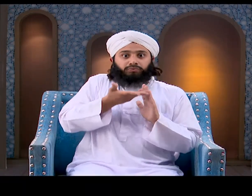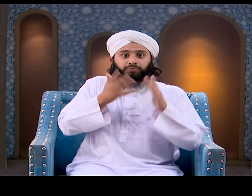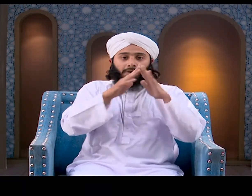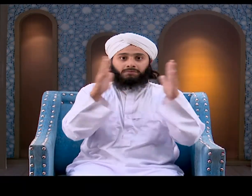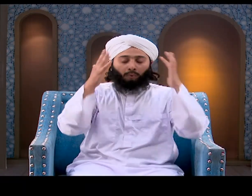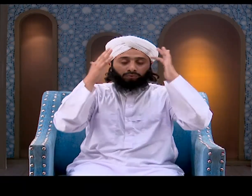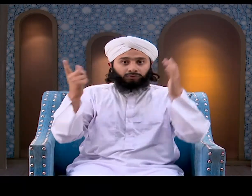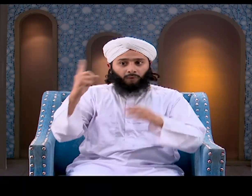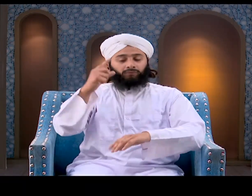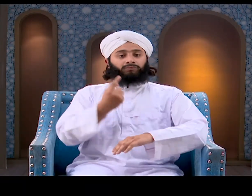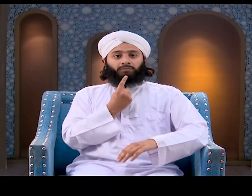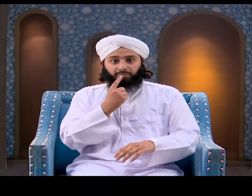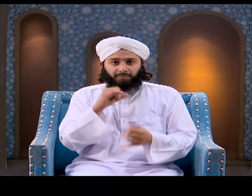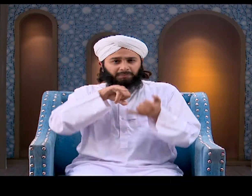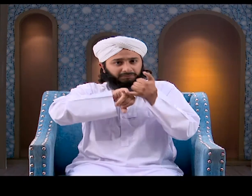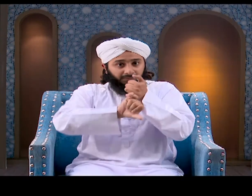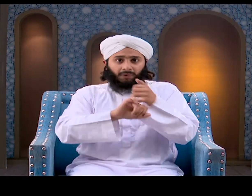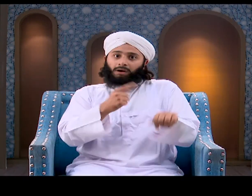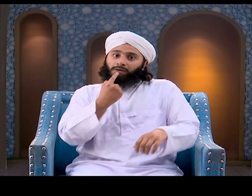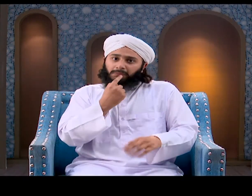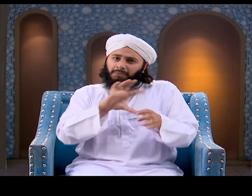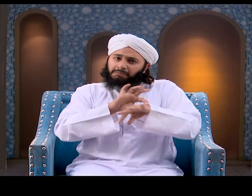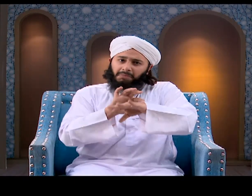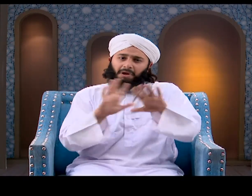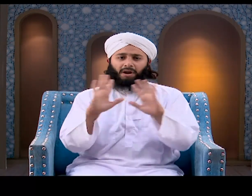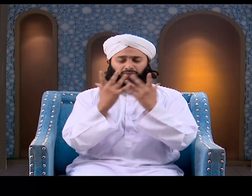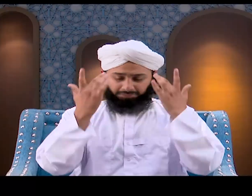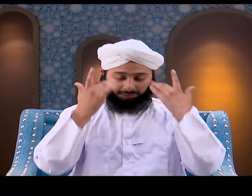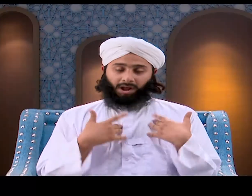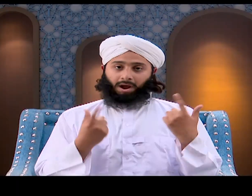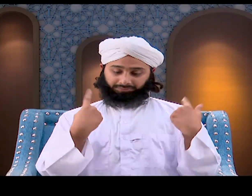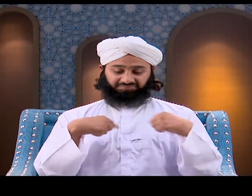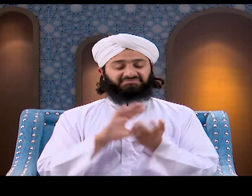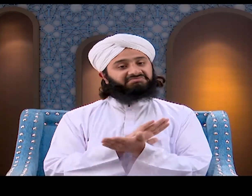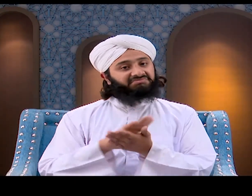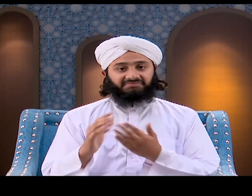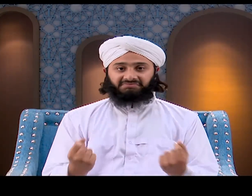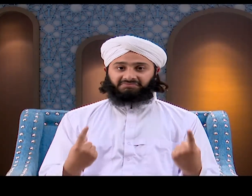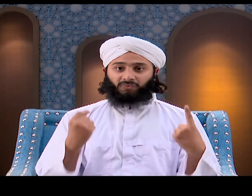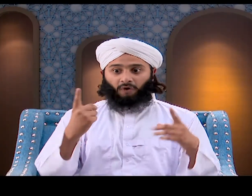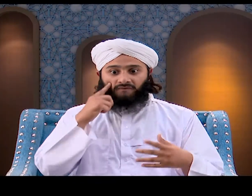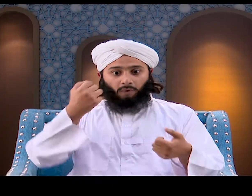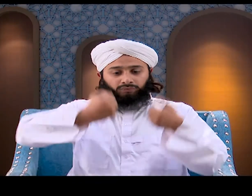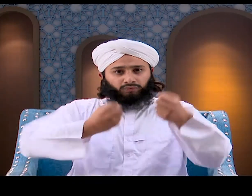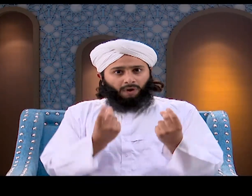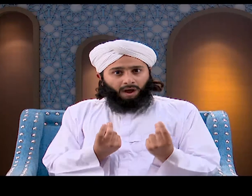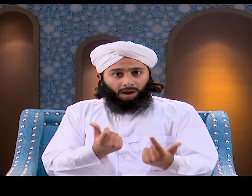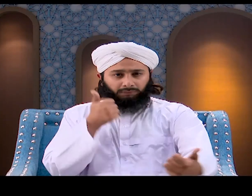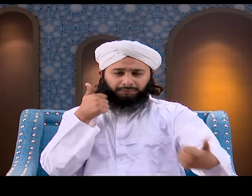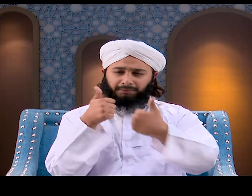شوگر تھی، فلاں بیمار رہتا تھا، مجھے تو ایسا کوئی مسئلہ نہیں ہے، فلاں گاڑی بہت تیز چلایا کرتا تھا اس لیے اس کا حادثہ